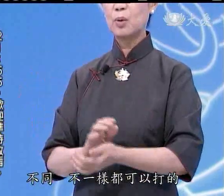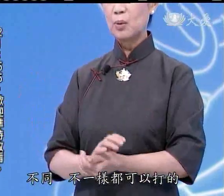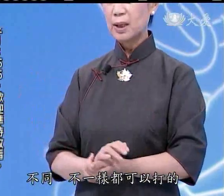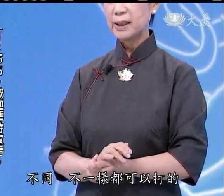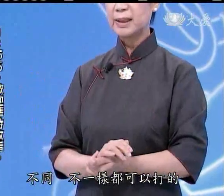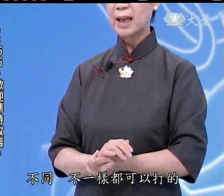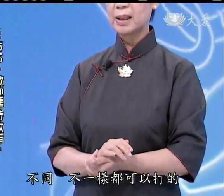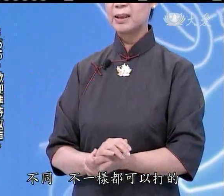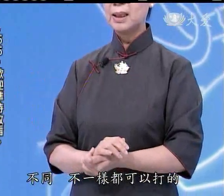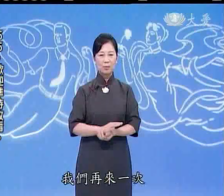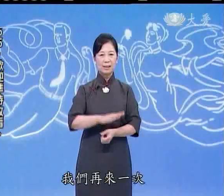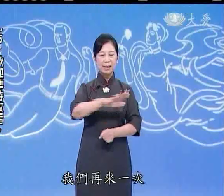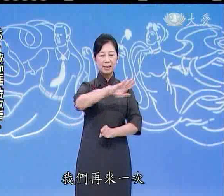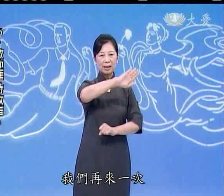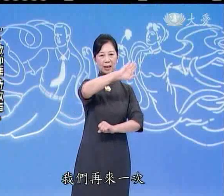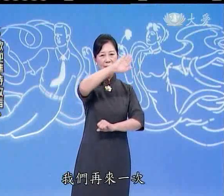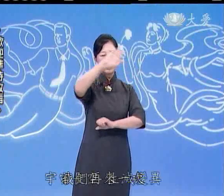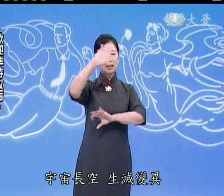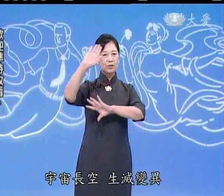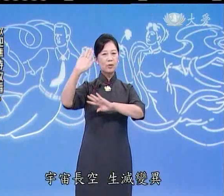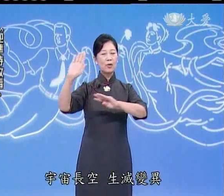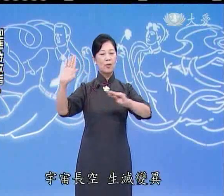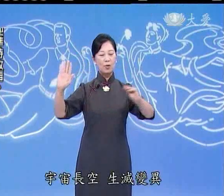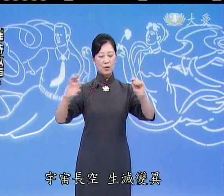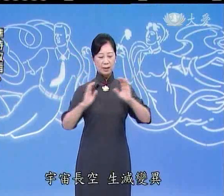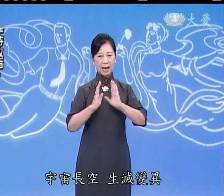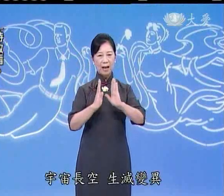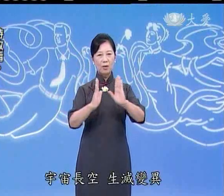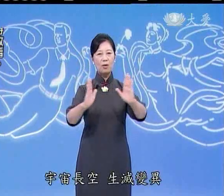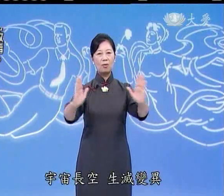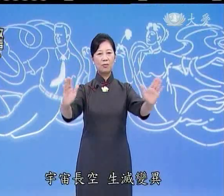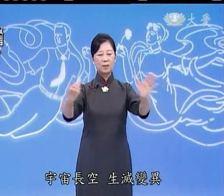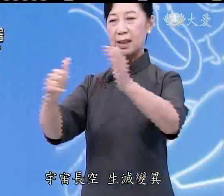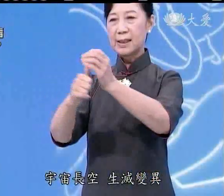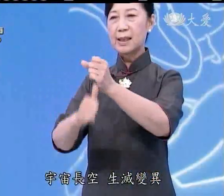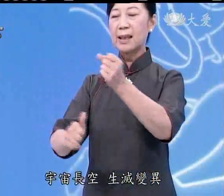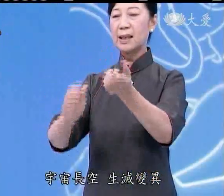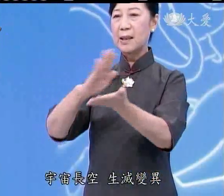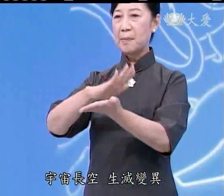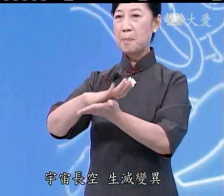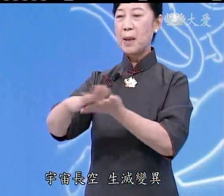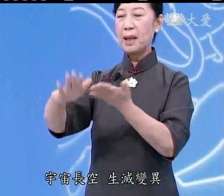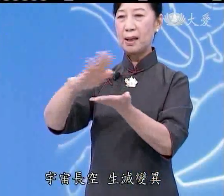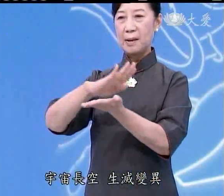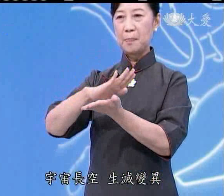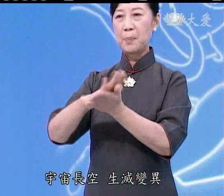都可以打的。我们再一次，宇宙长空伸灭